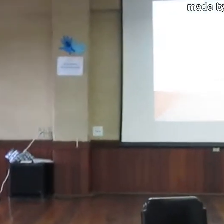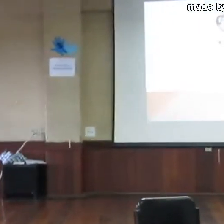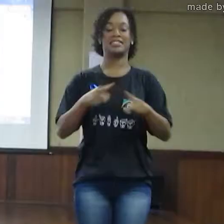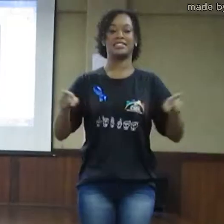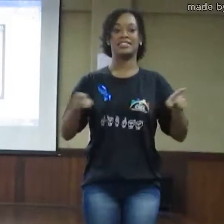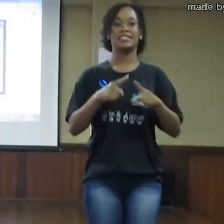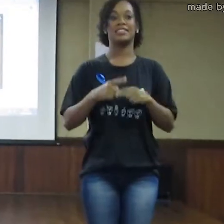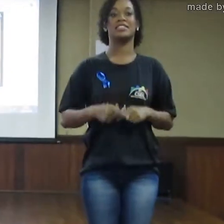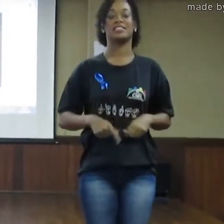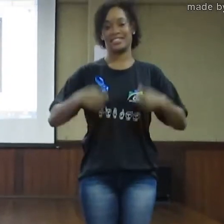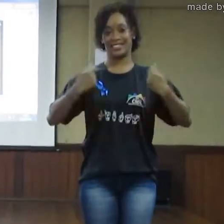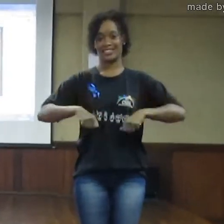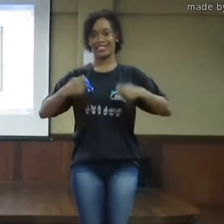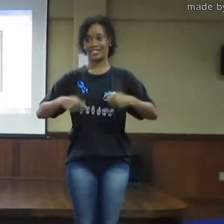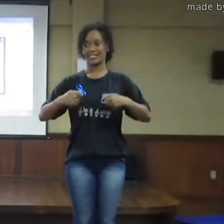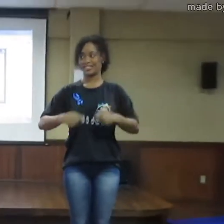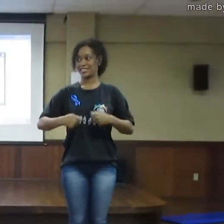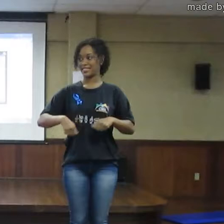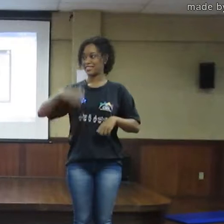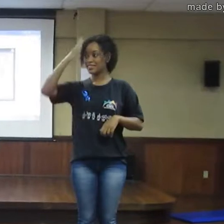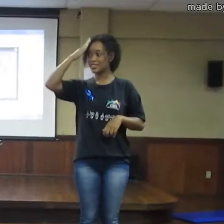essa piada.